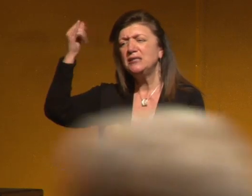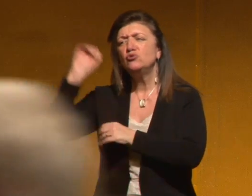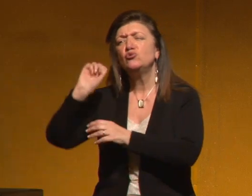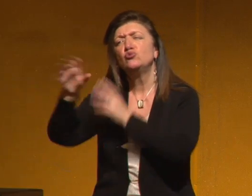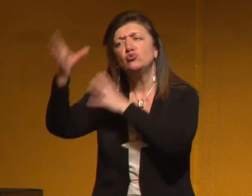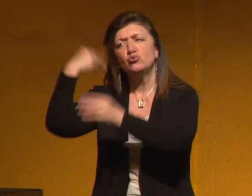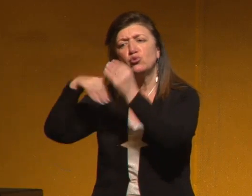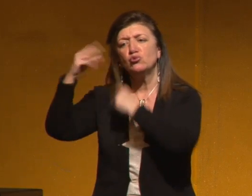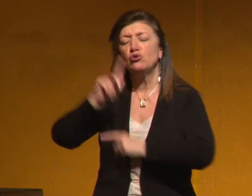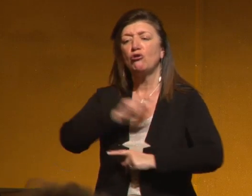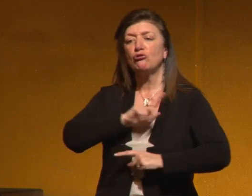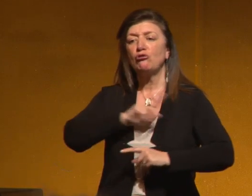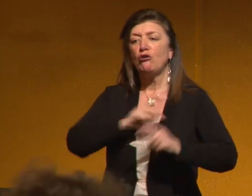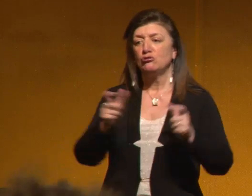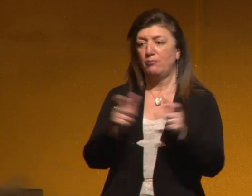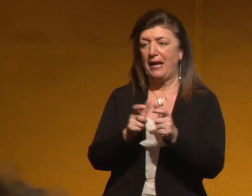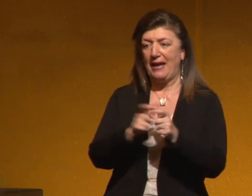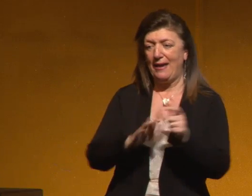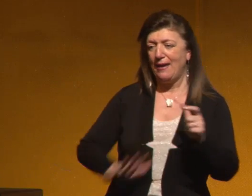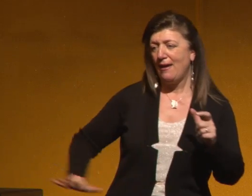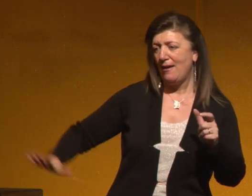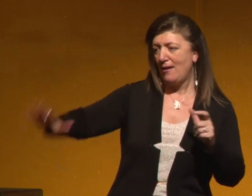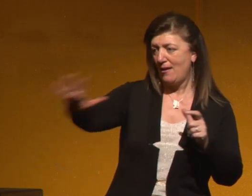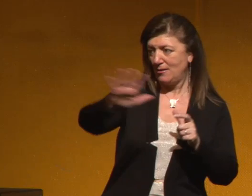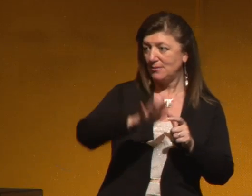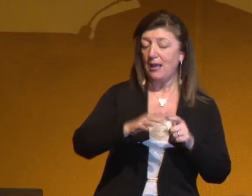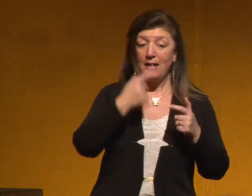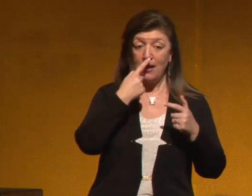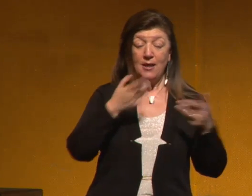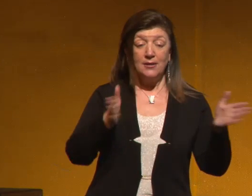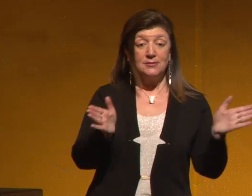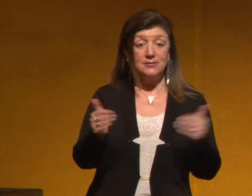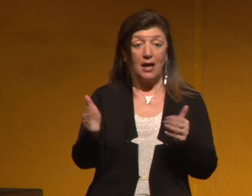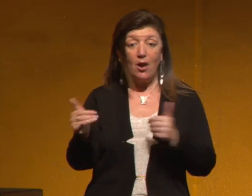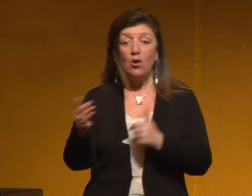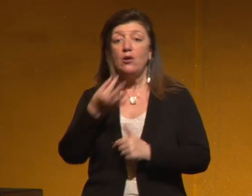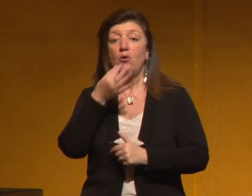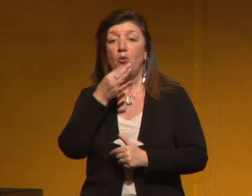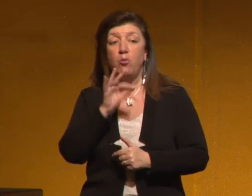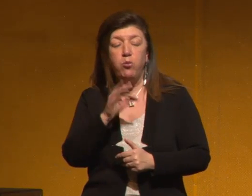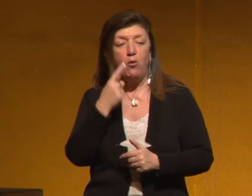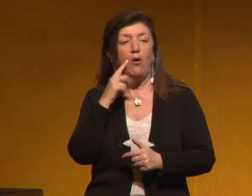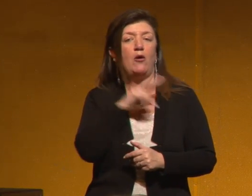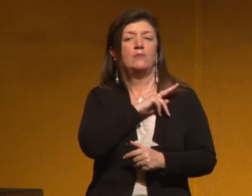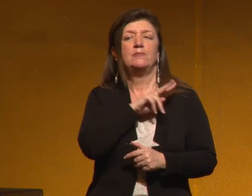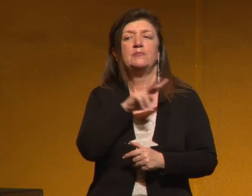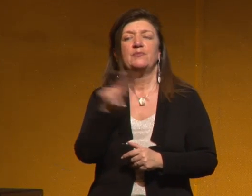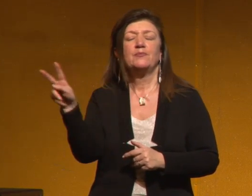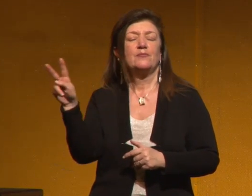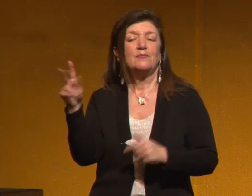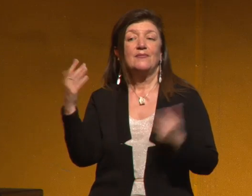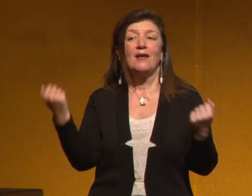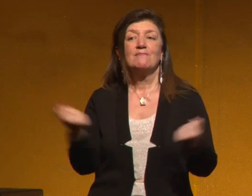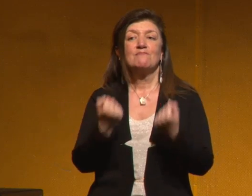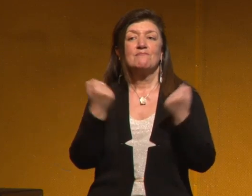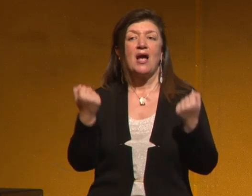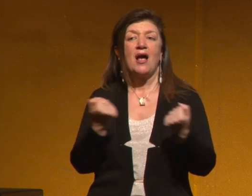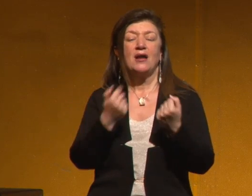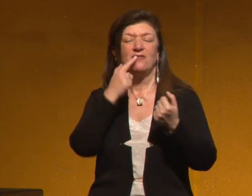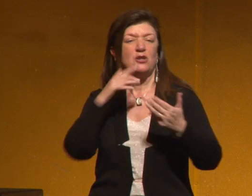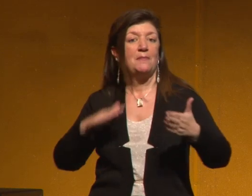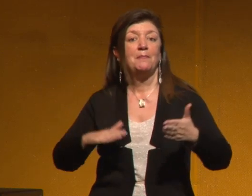e il salone può considerarsi la massima manifestazione in italia dedicata all'editoria